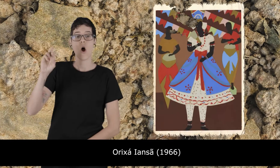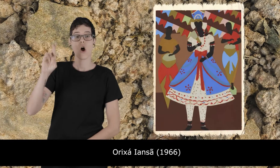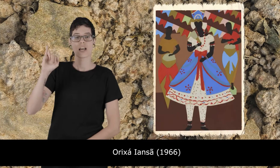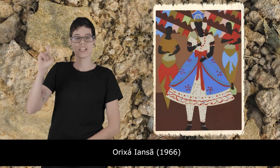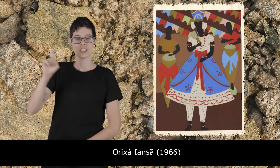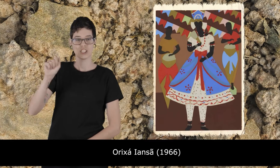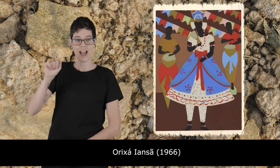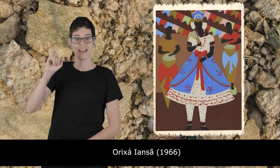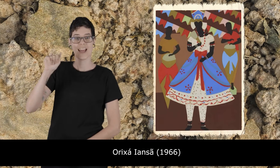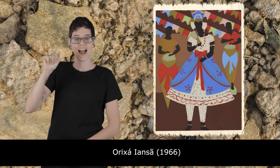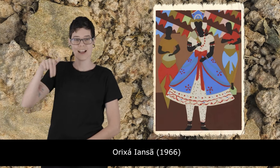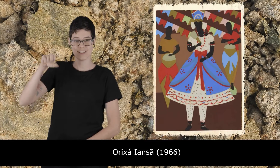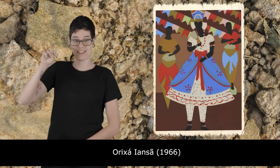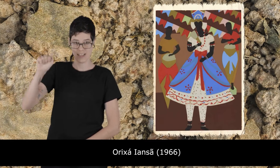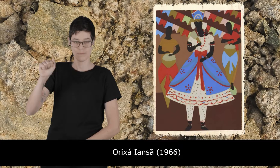Orixá Yansan,